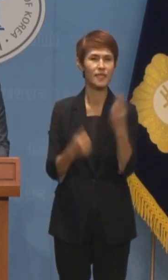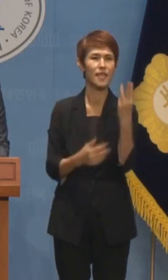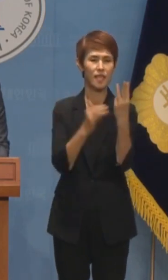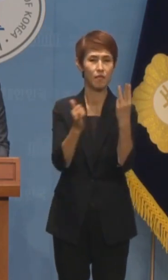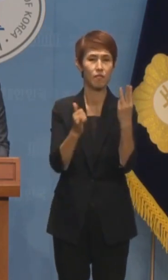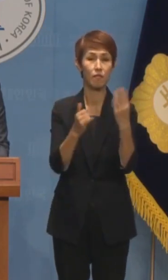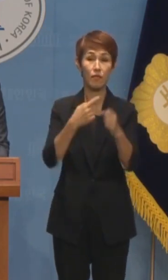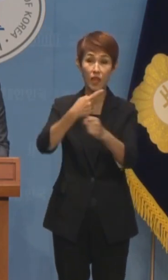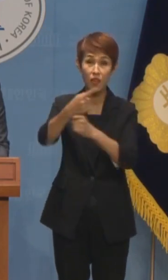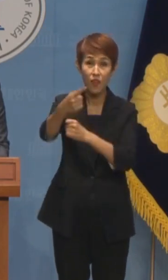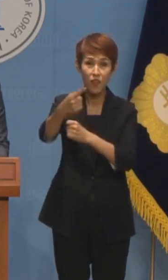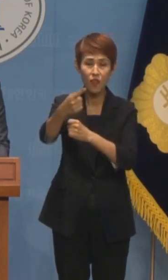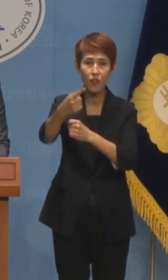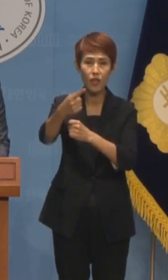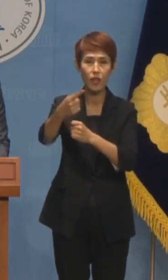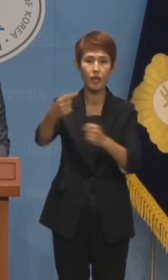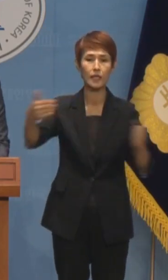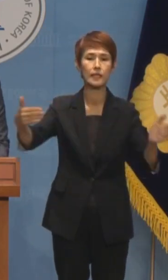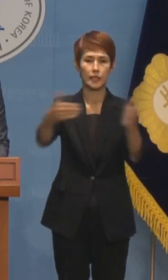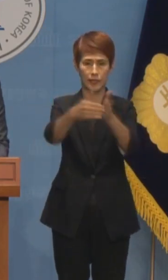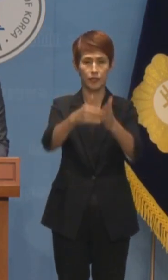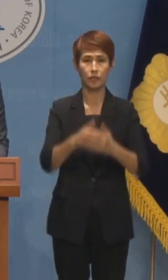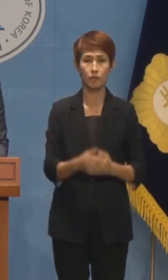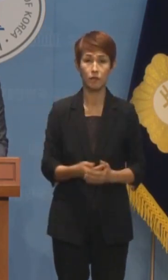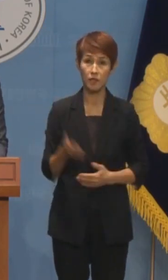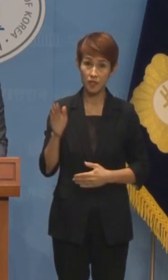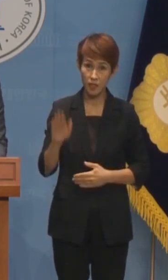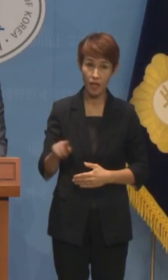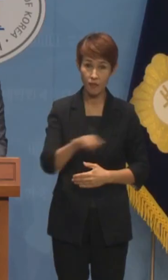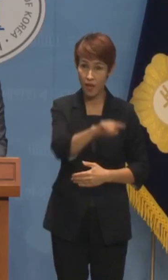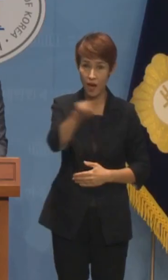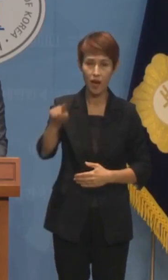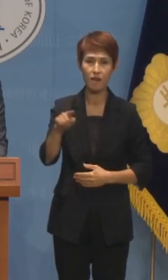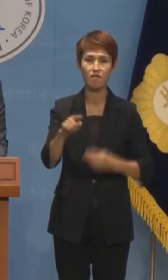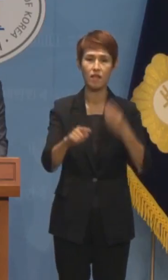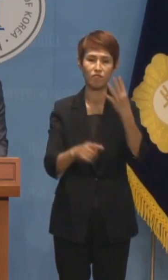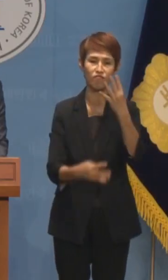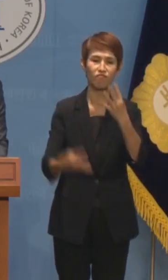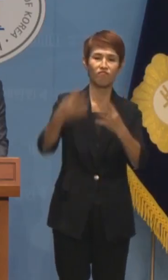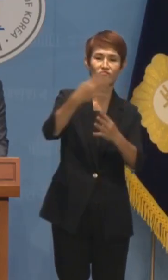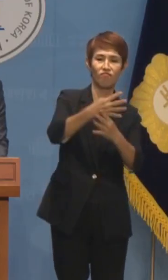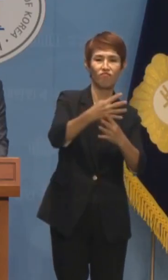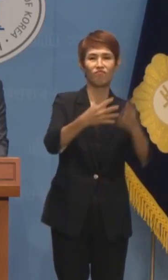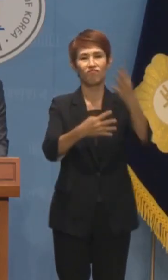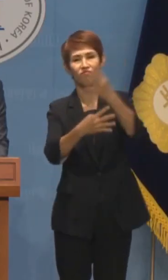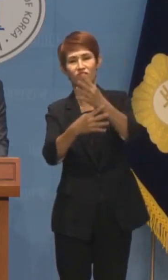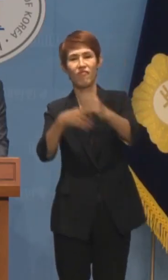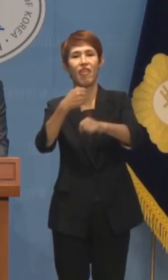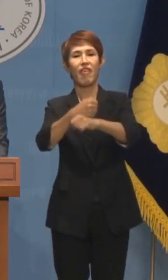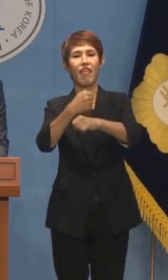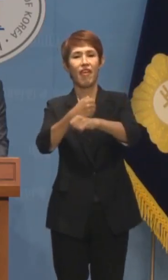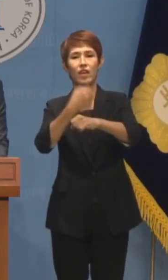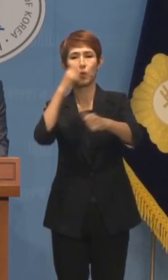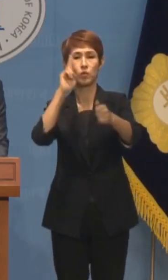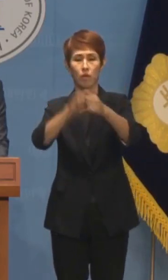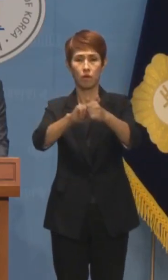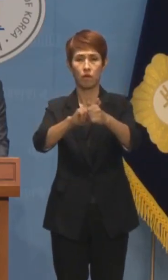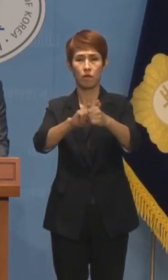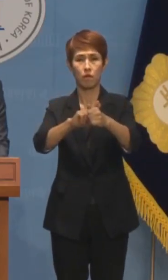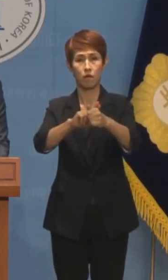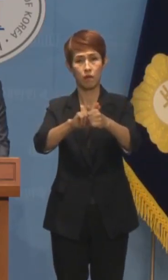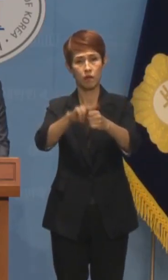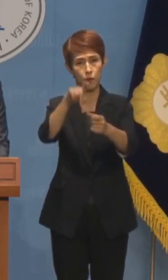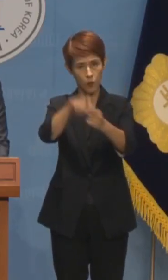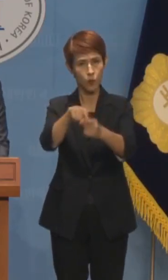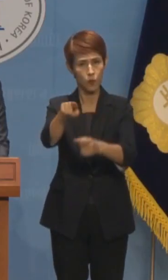초에 임기가 종료됩니다. 하지만 이들 모두 재선, 3선, 4선 도전을